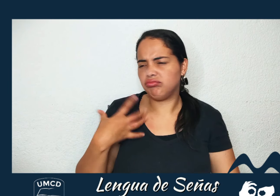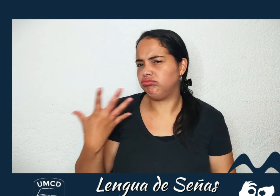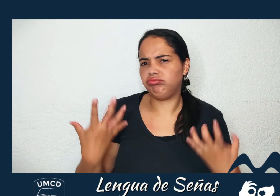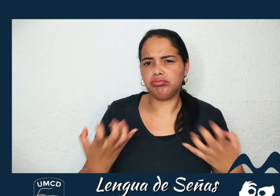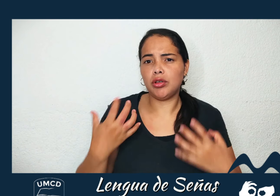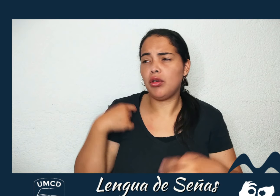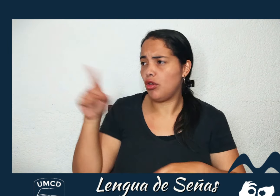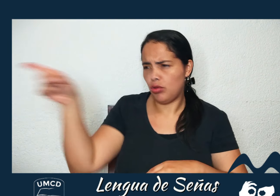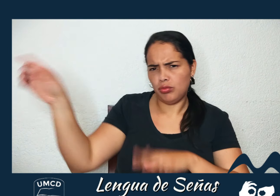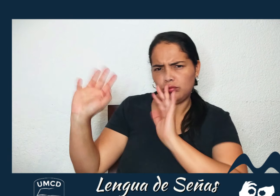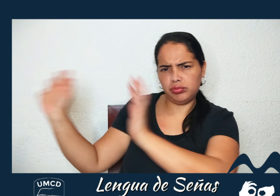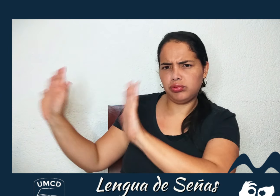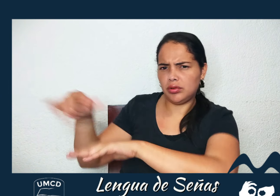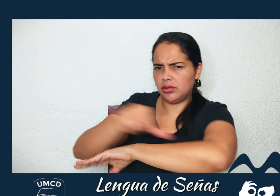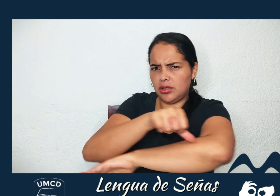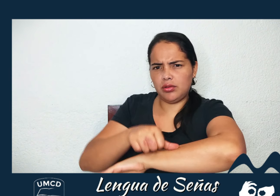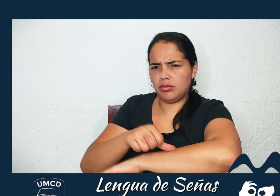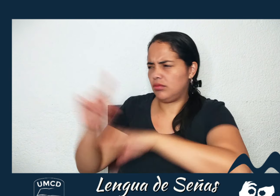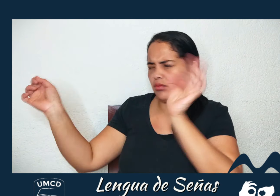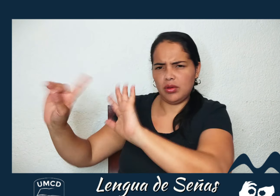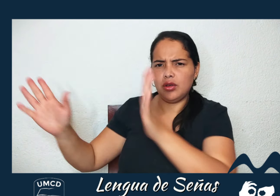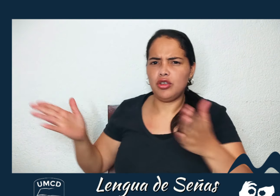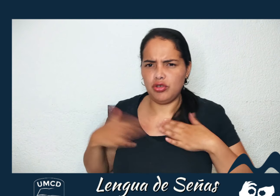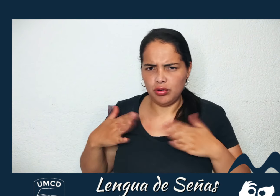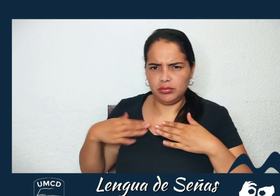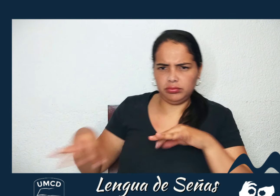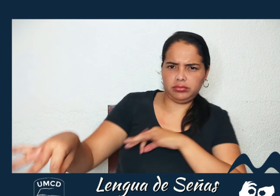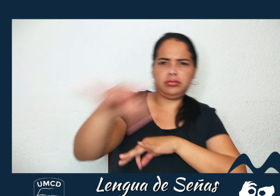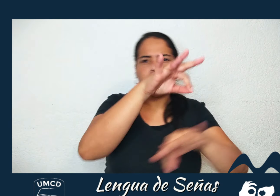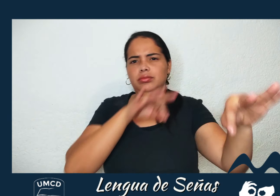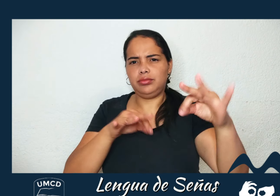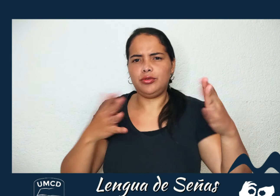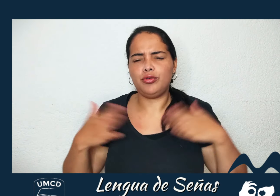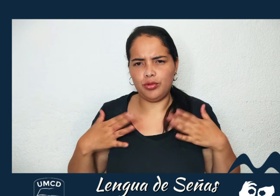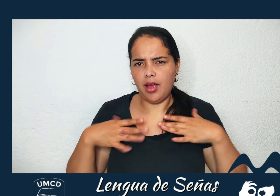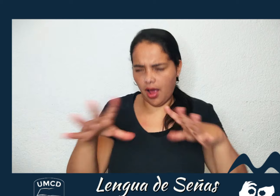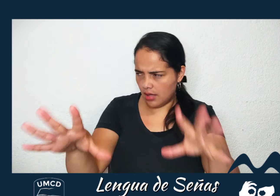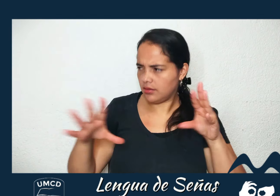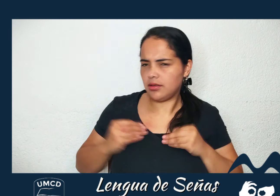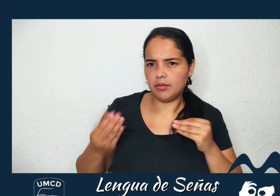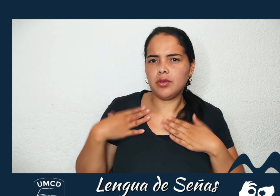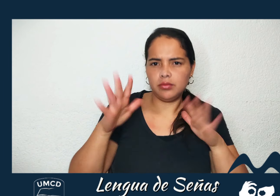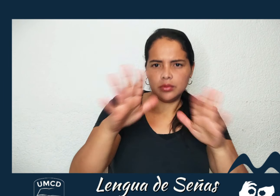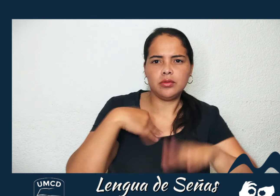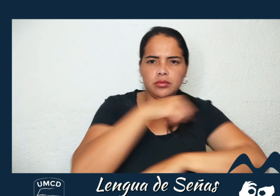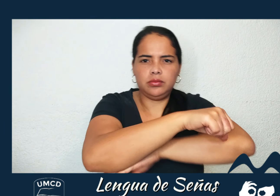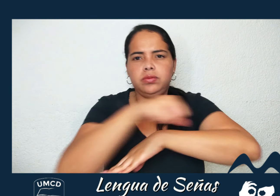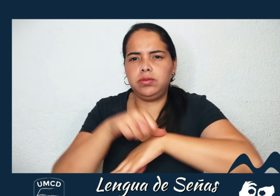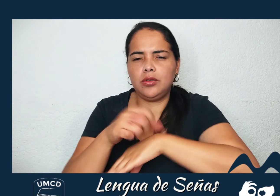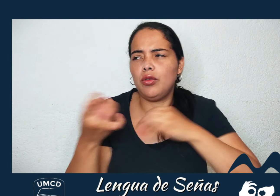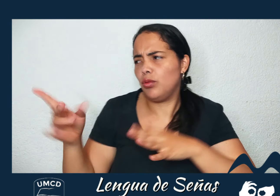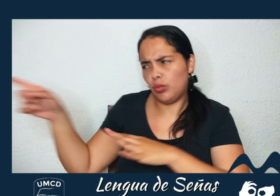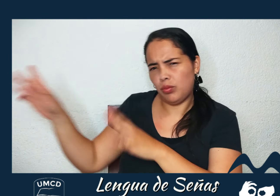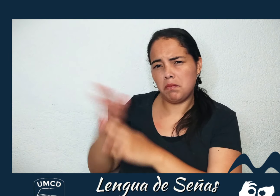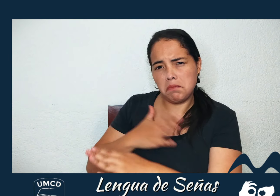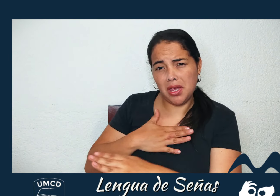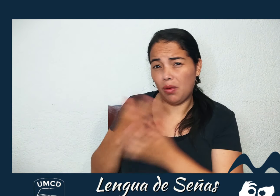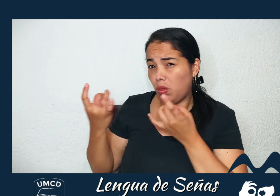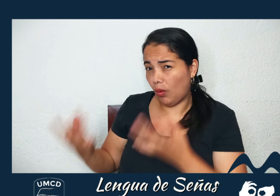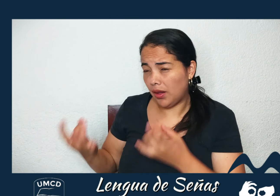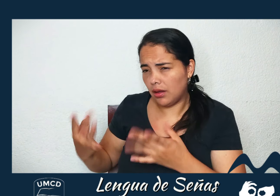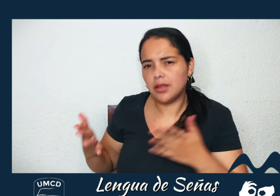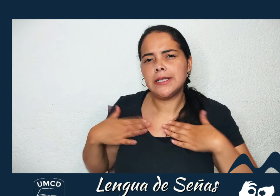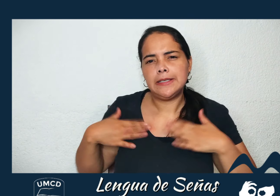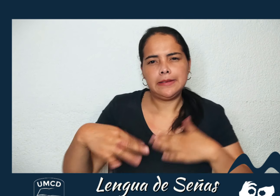otra persona a tener la cirugía, a sufrir el dolor de esa persona y a tener que pasar el tiempo de